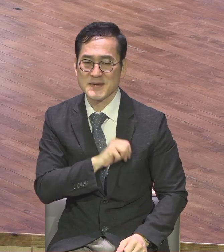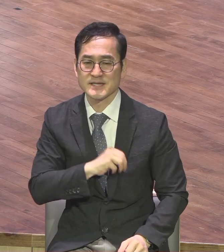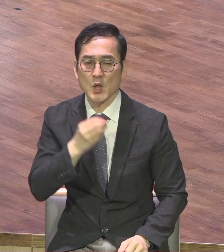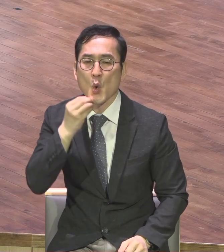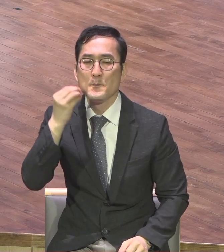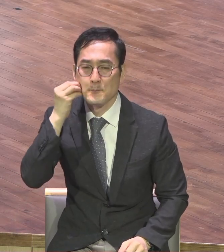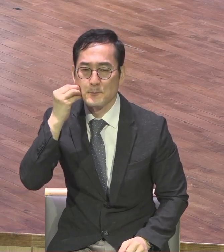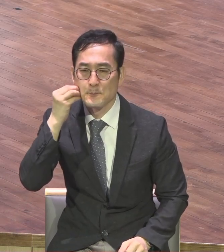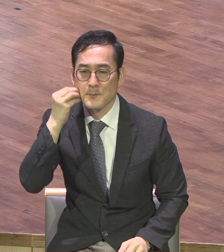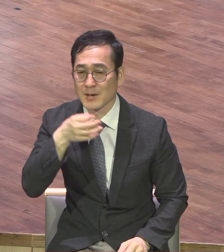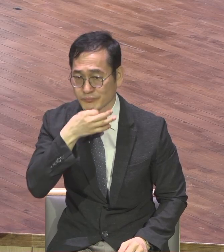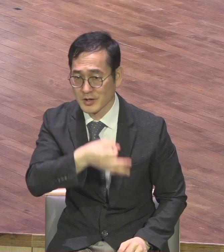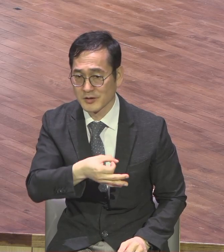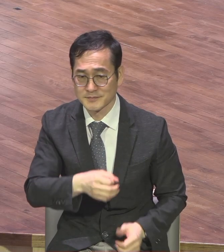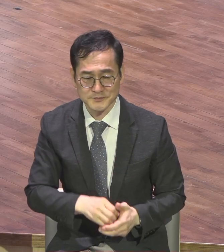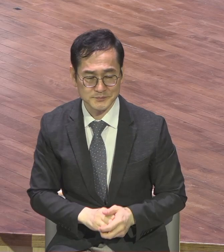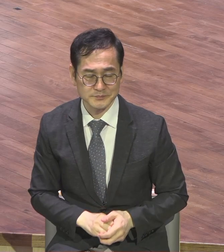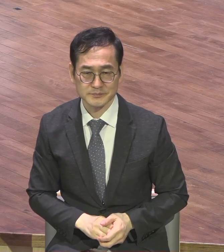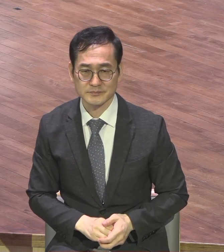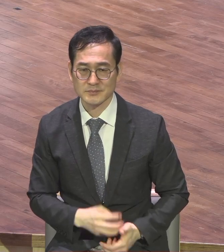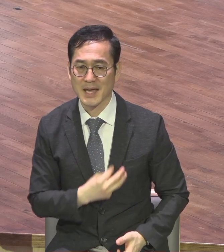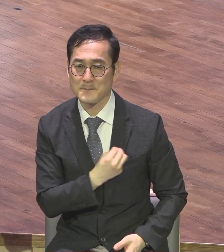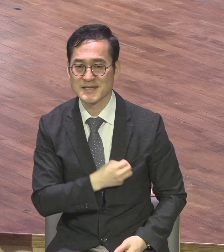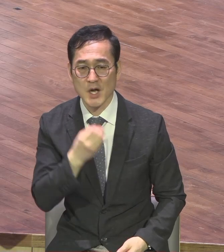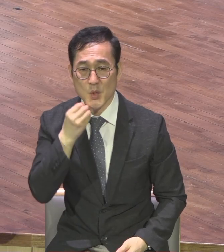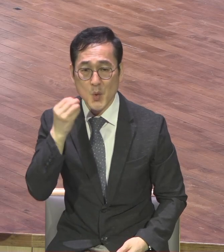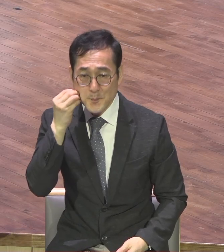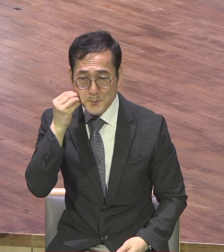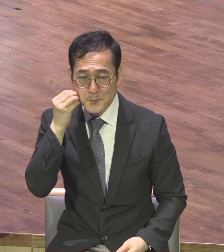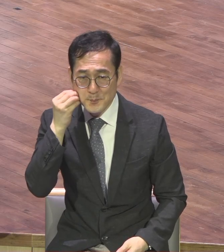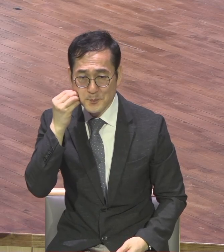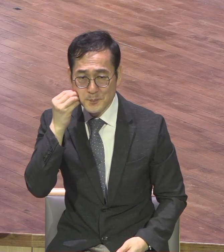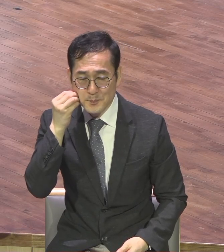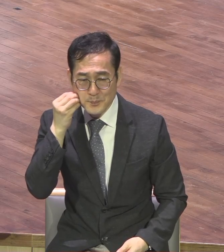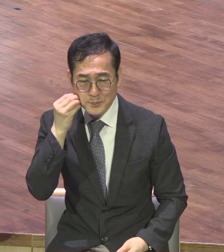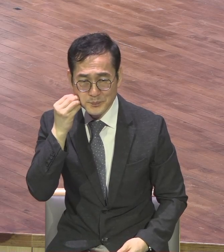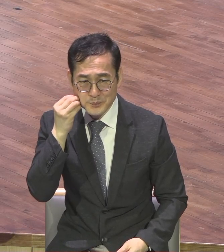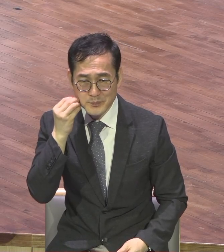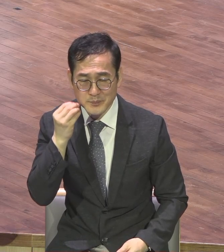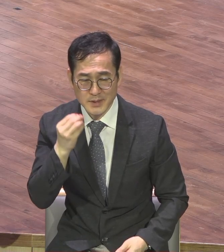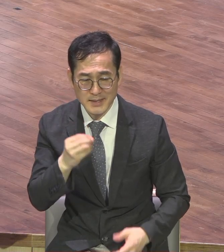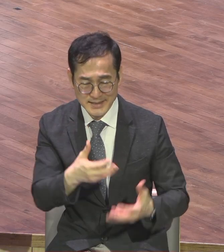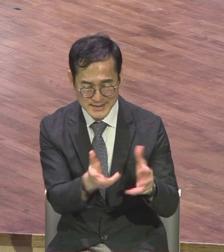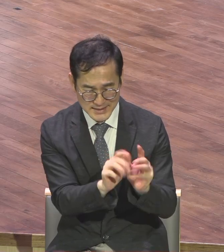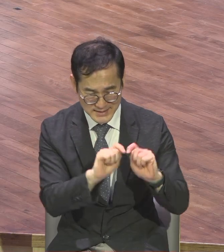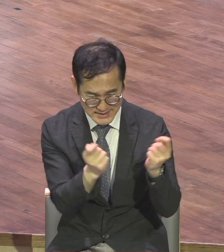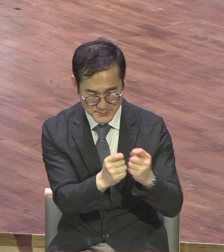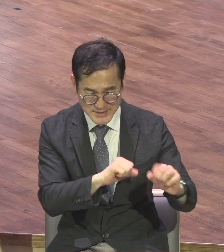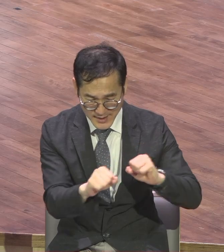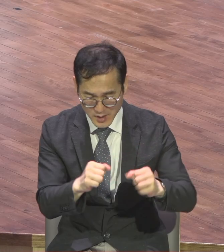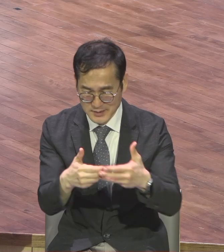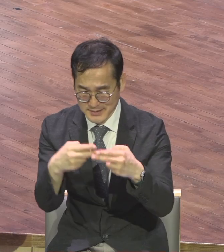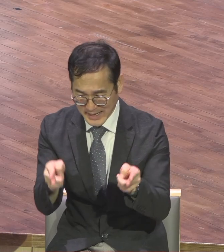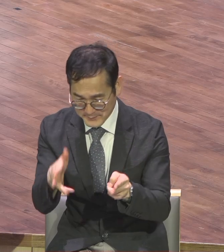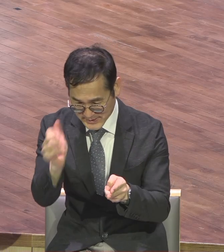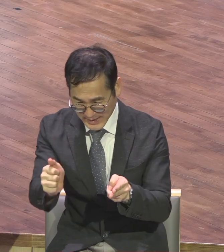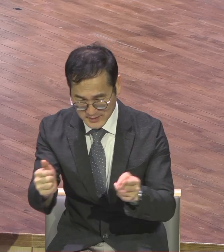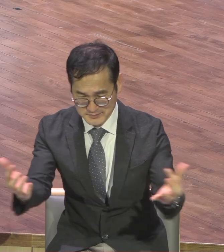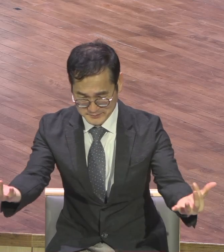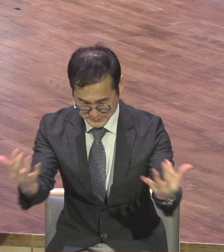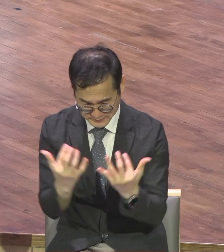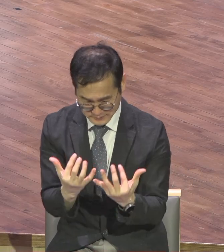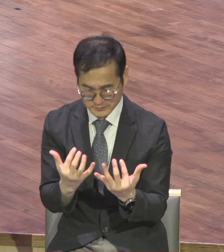미션홈에 다 전달됐어요. 메시지 하는 것도 미션홈으로 전부 다 미션홈을 통해 전달해서 미션홈을 하게 되면